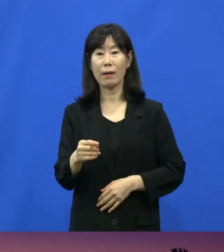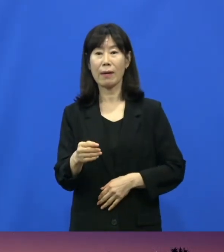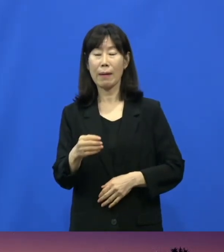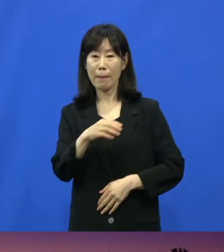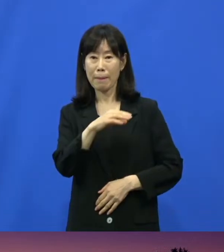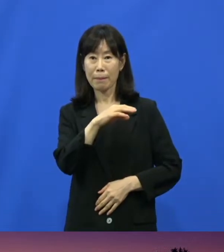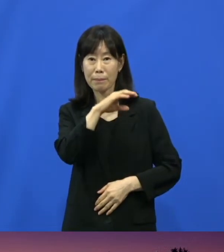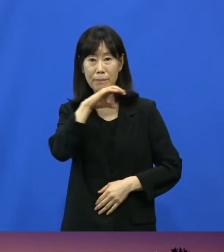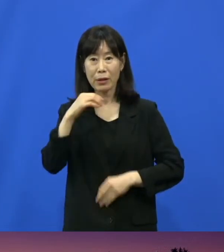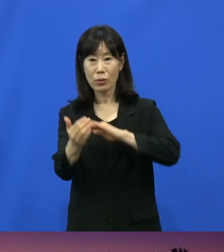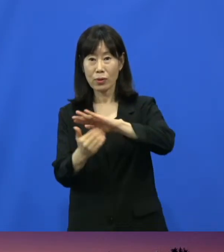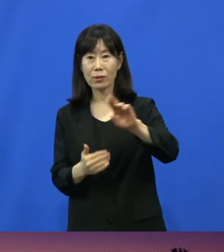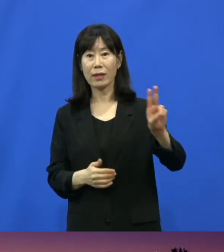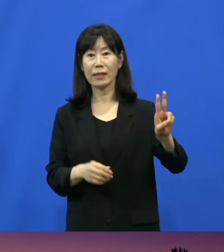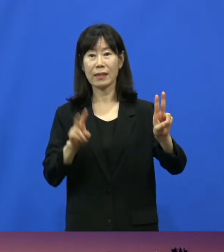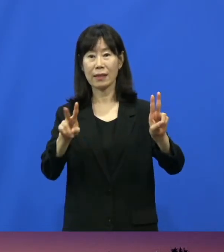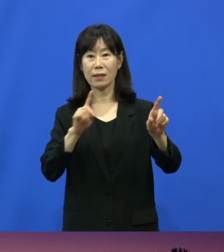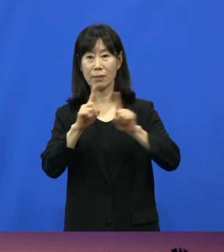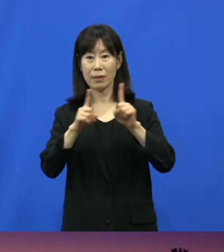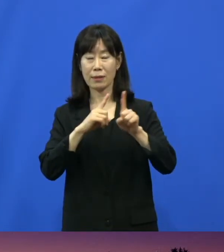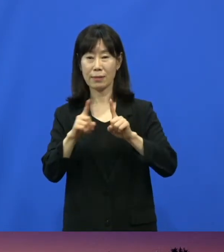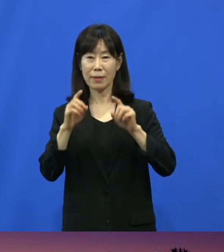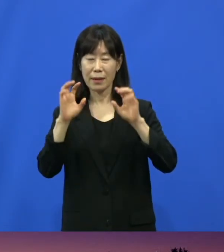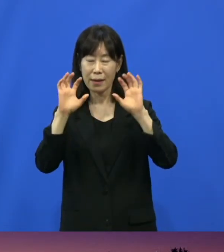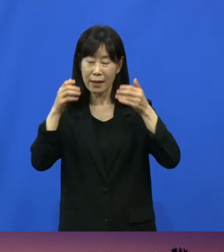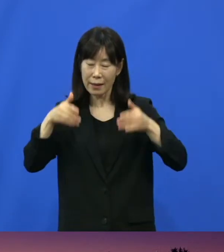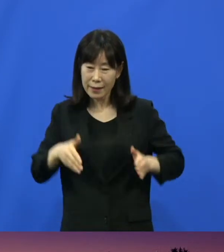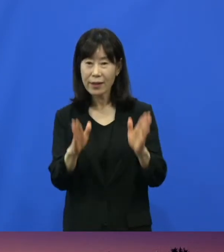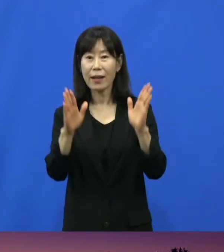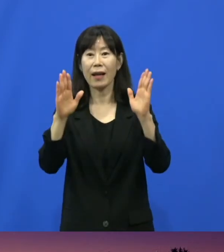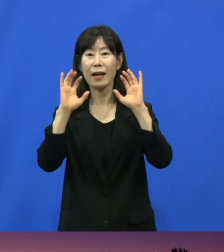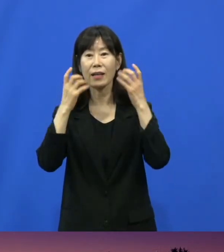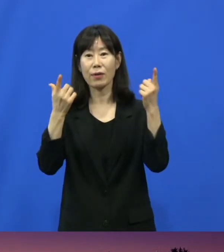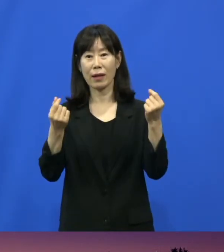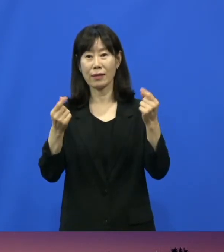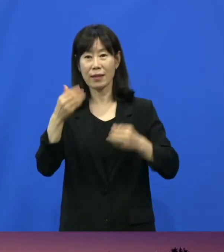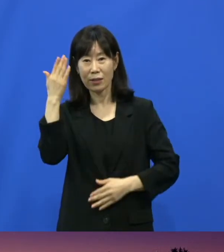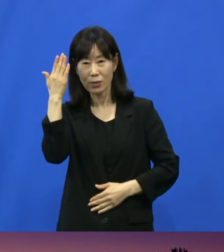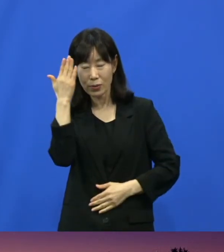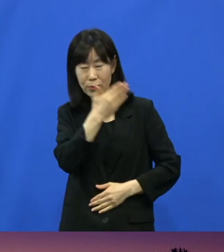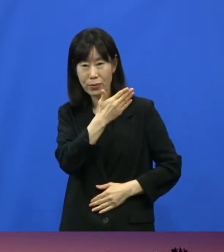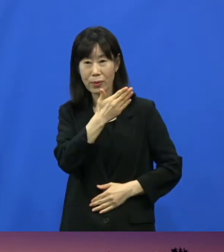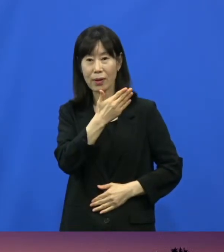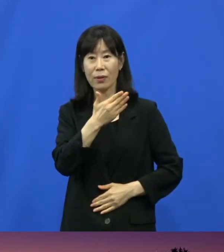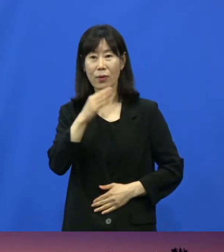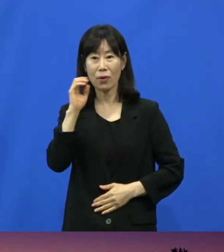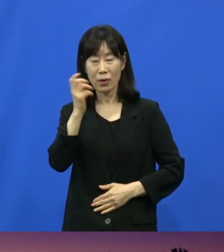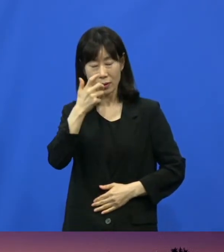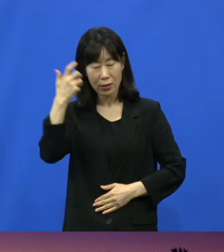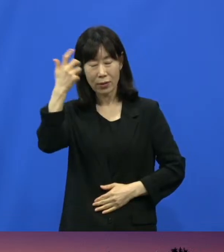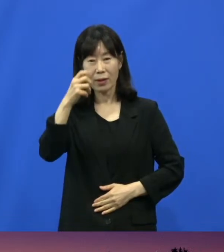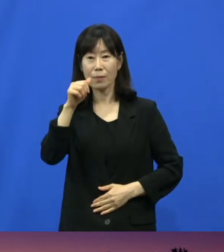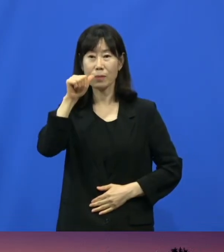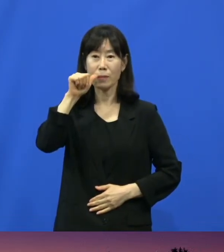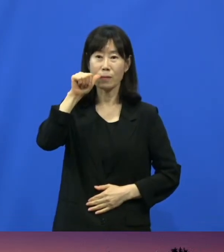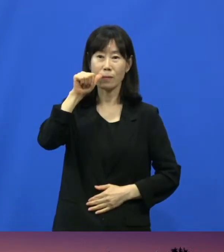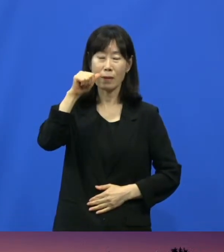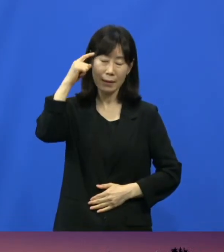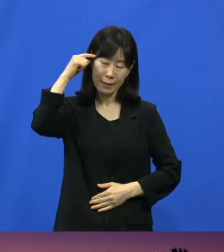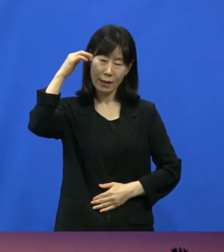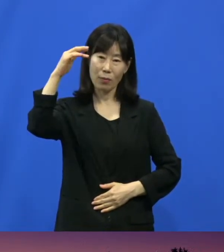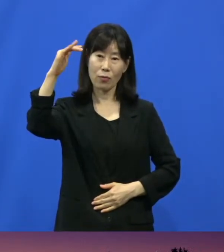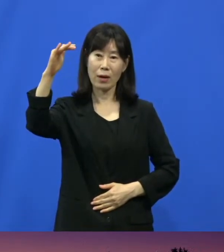보면 갓난 아기들 같이 순전하고 신령한 젖을